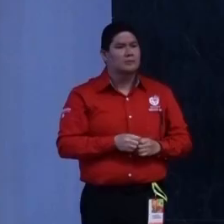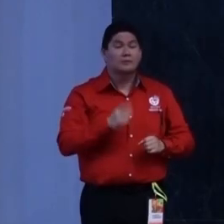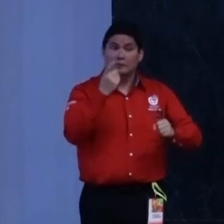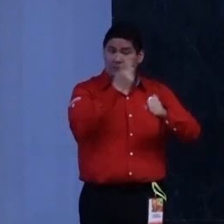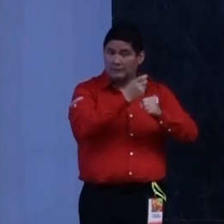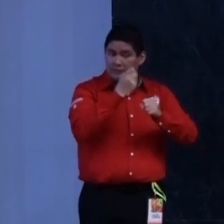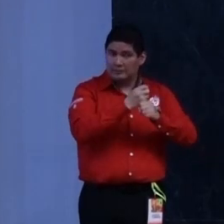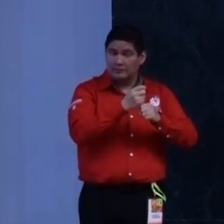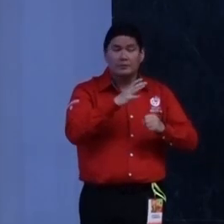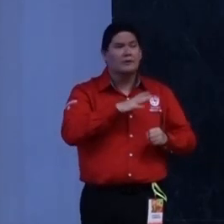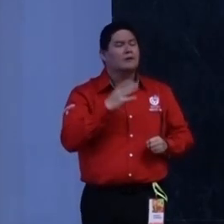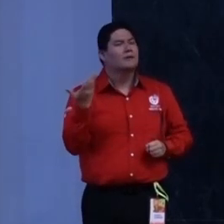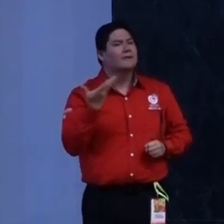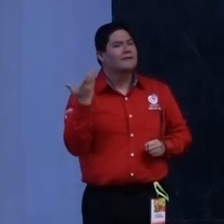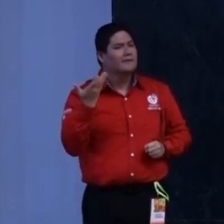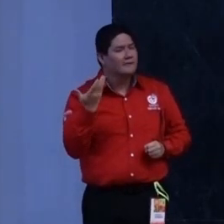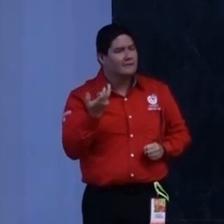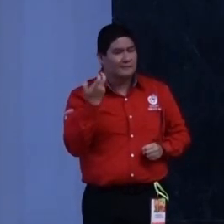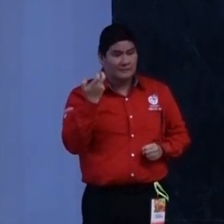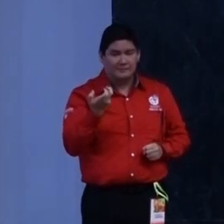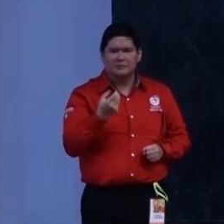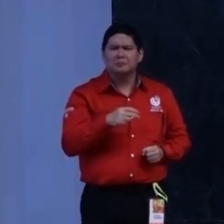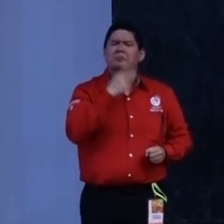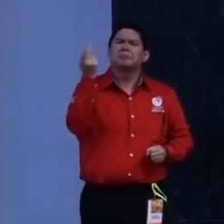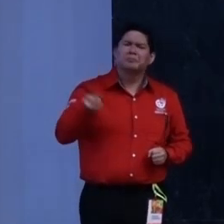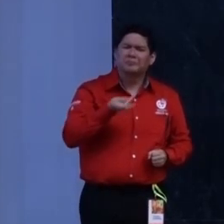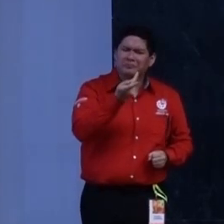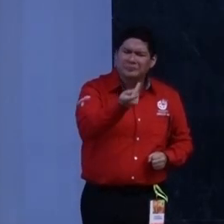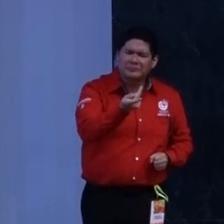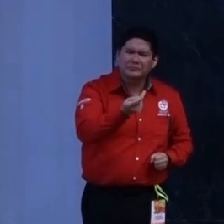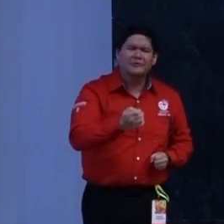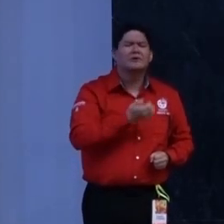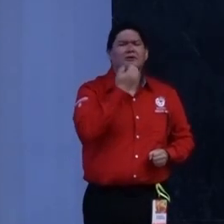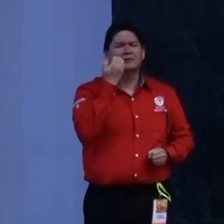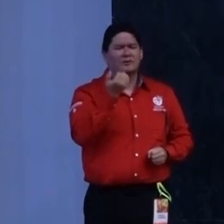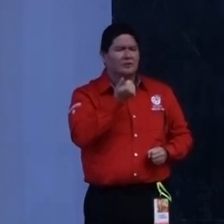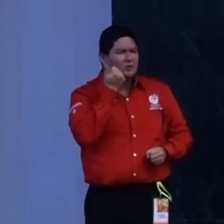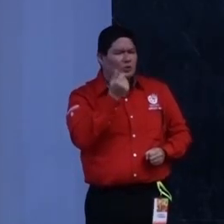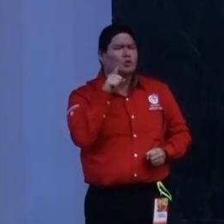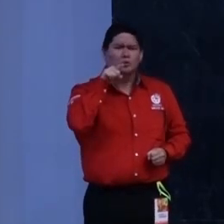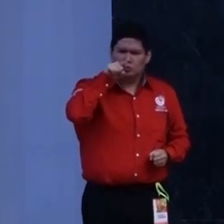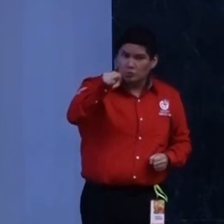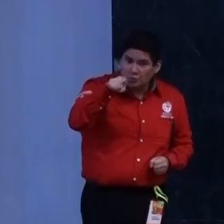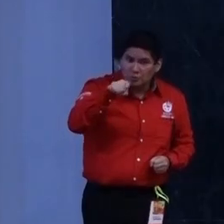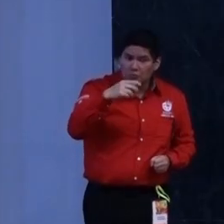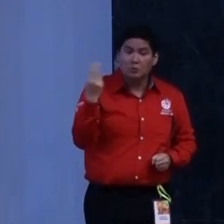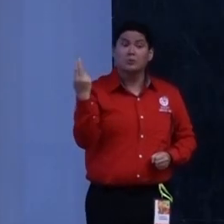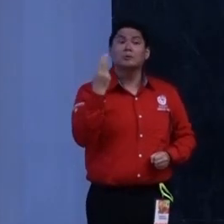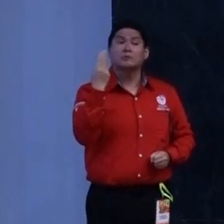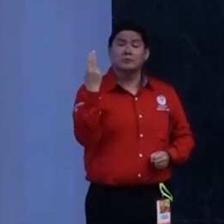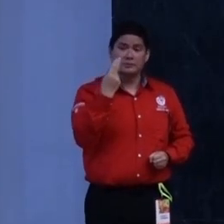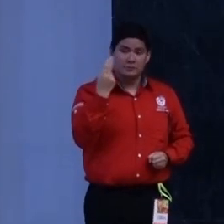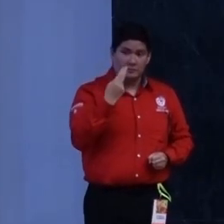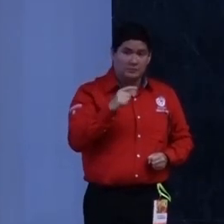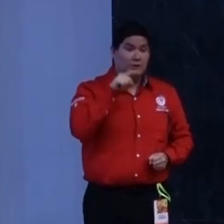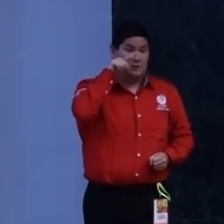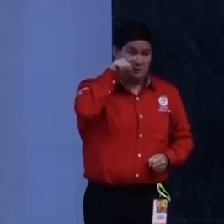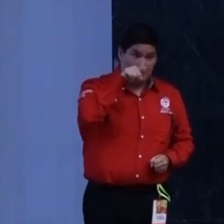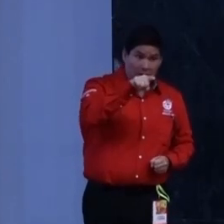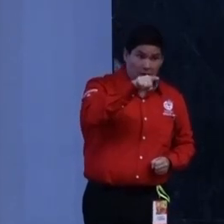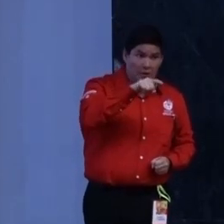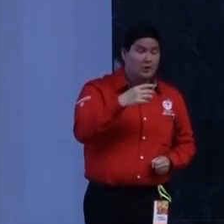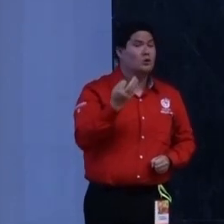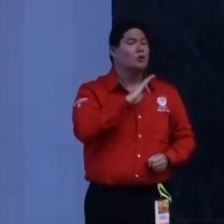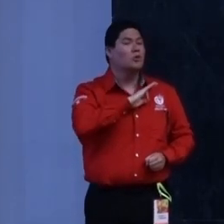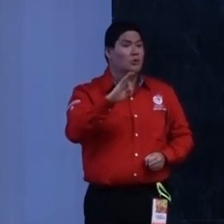primero que hay que hacer es esto que hizo Pedro, preguntarle al estudiante, ¿tú qué necesitas y tú